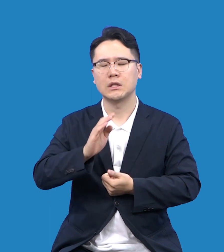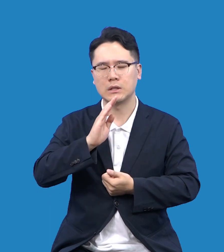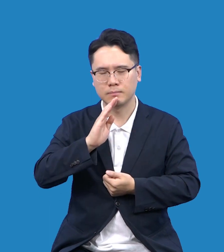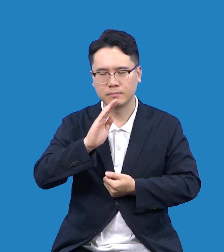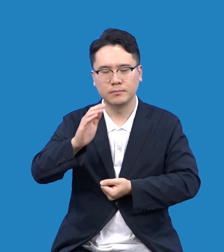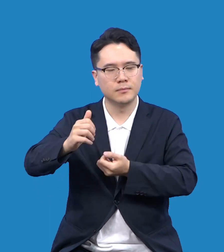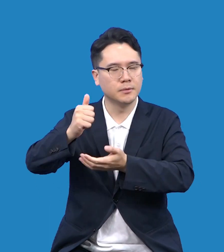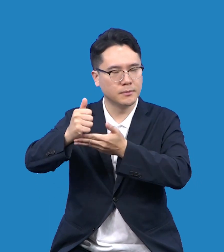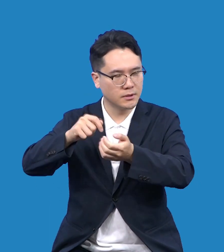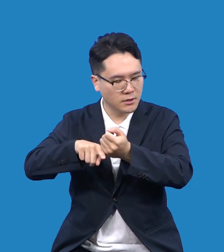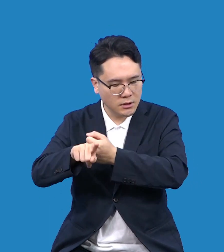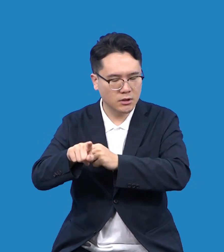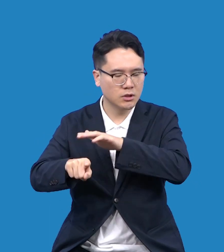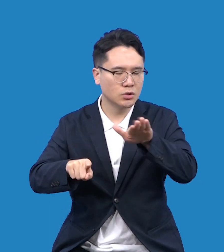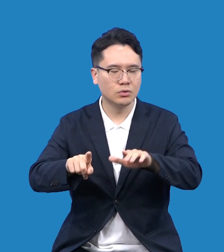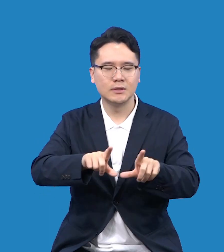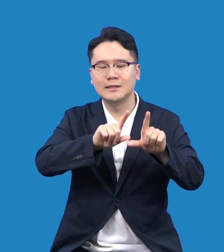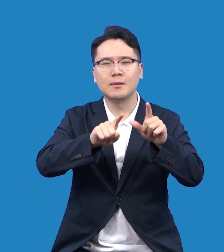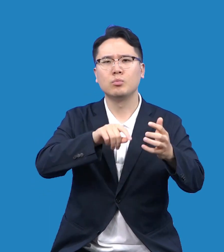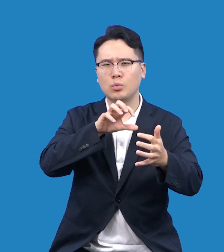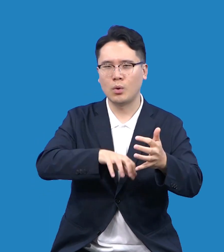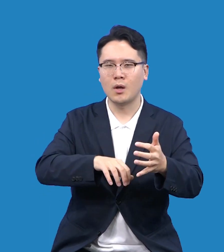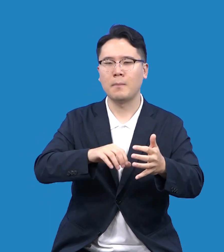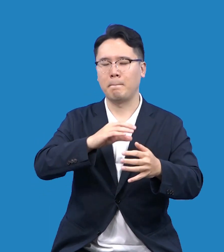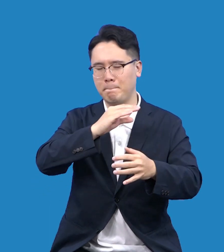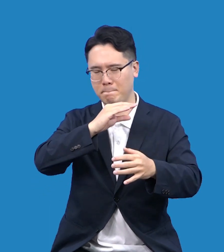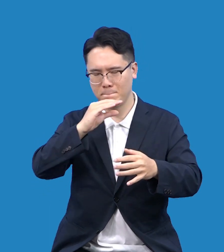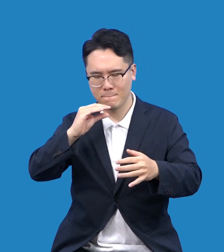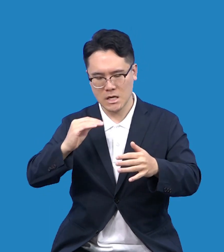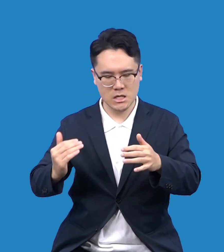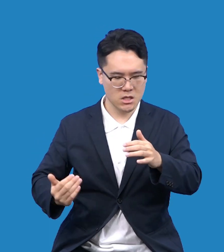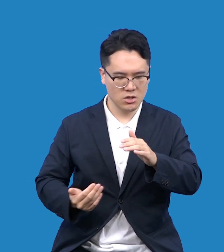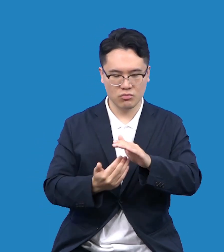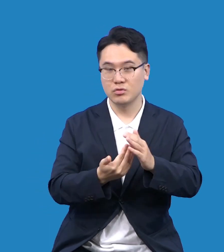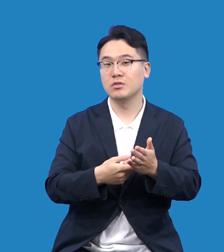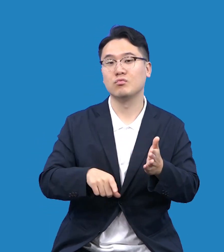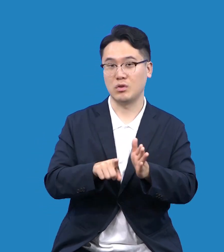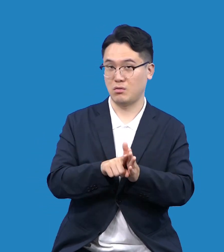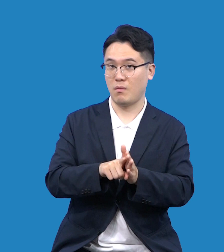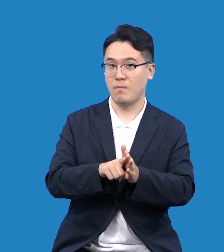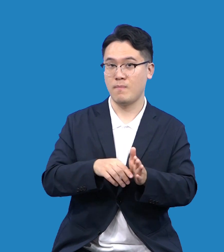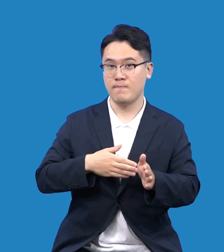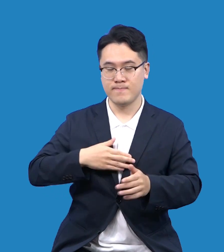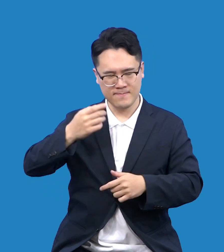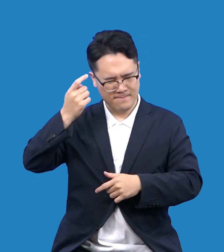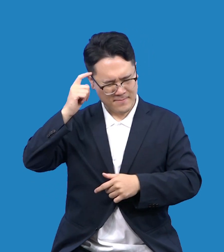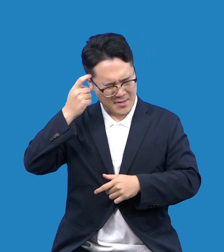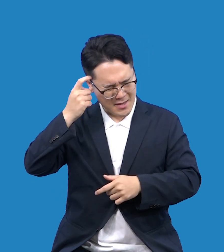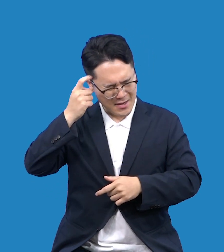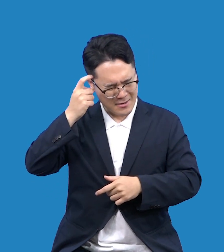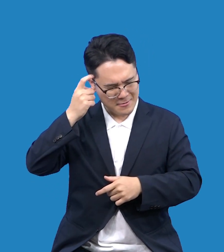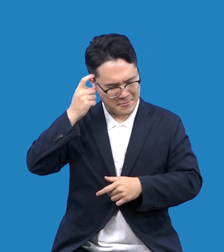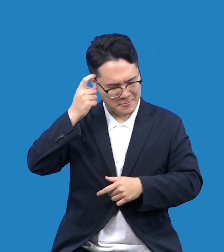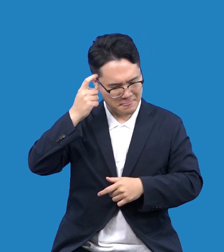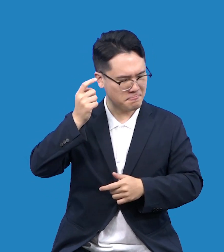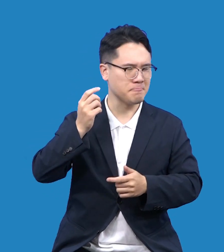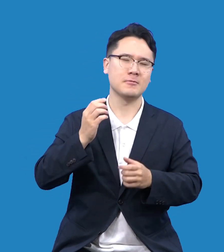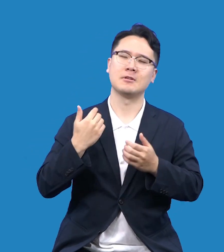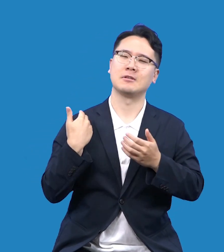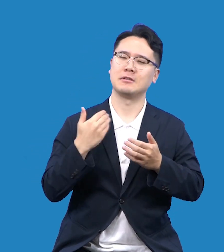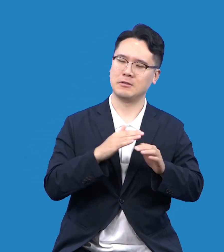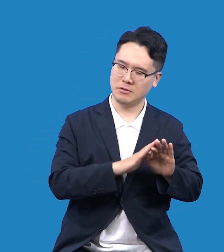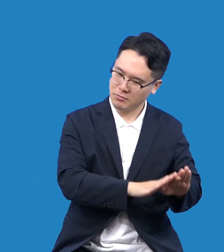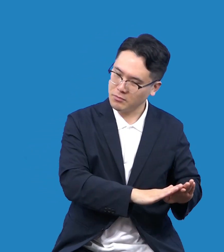우리의 삶 속에 온전히 이루어지기 위해서 내가 생각하는 내 정의가 아니고 내 주관이 아니고